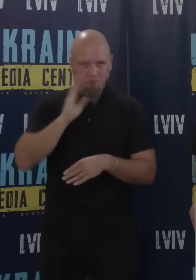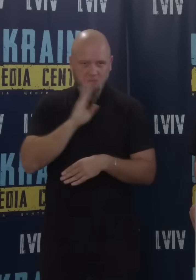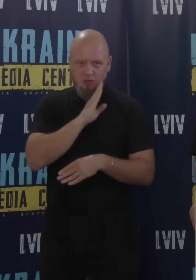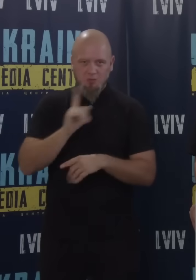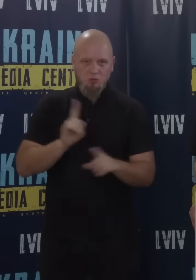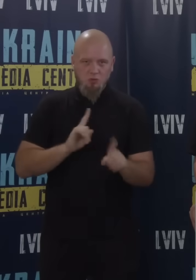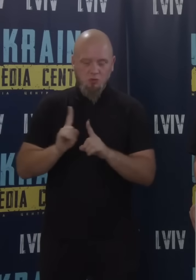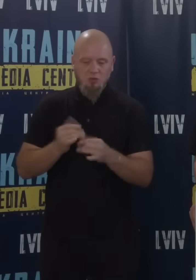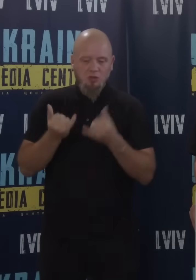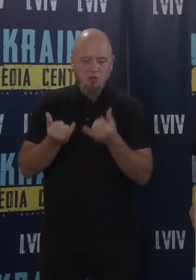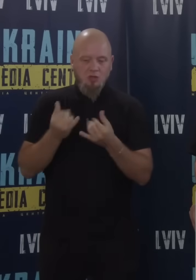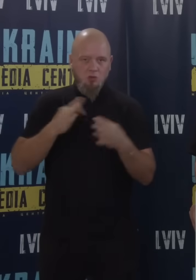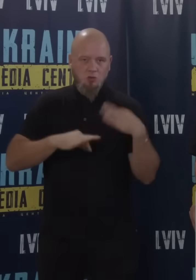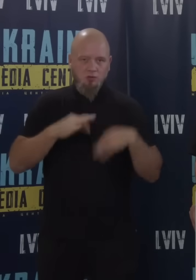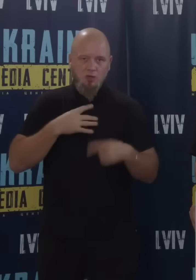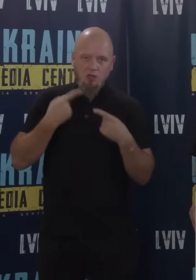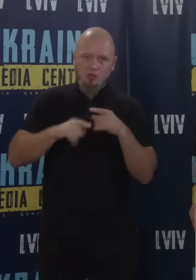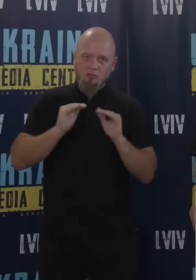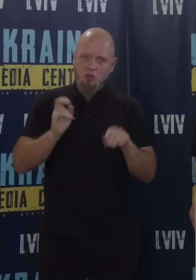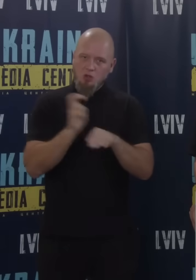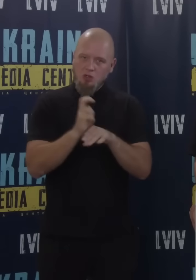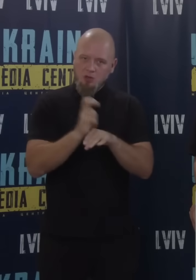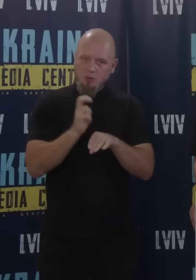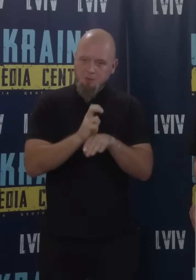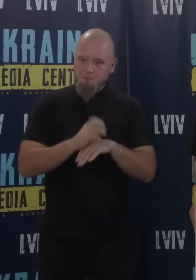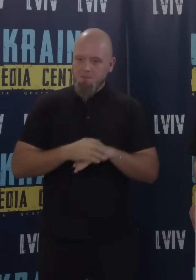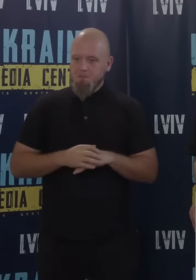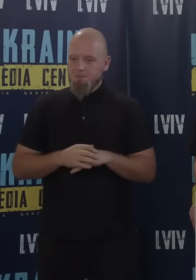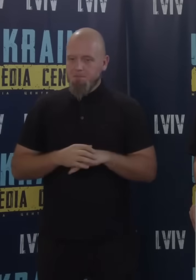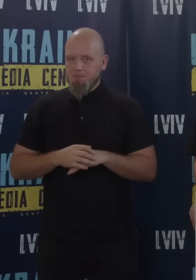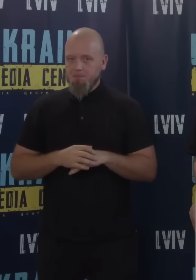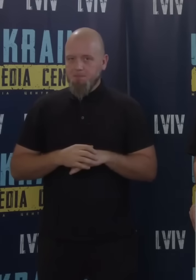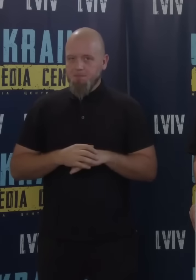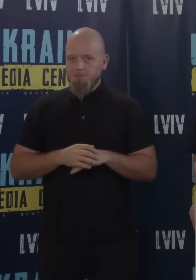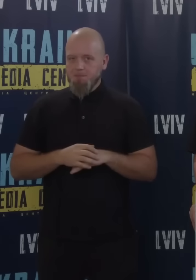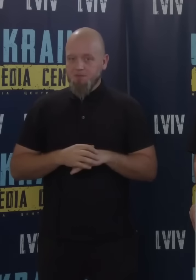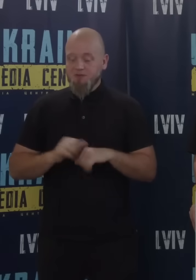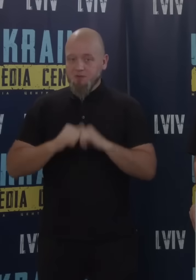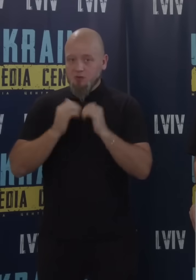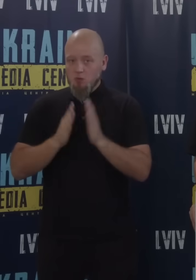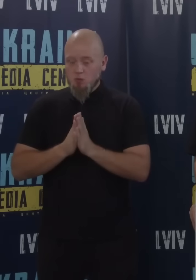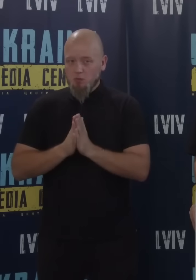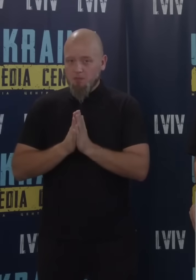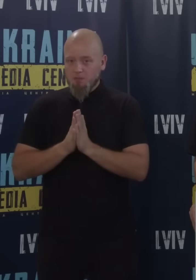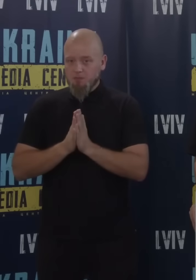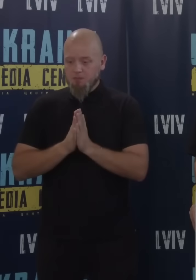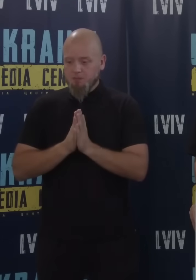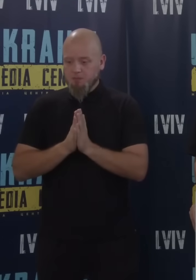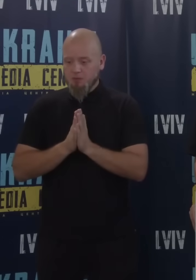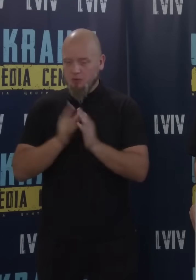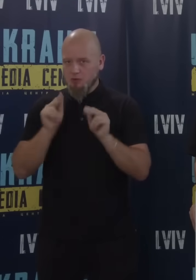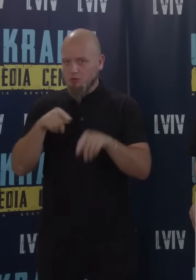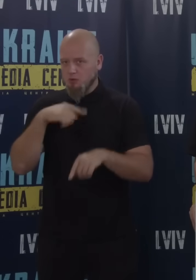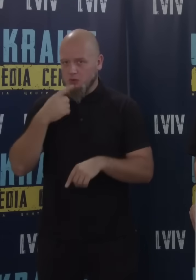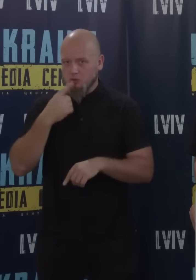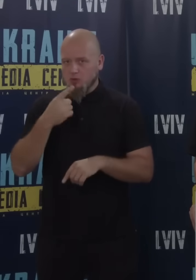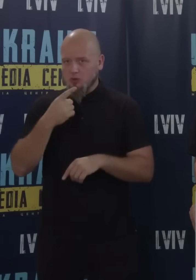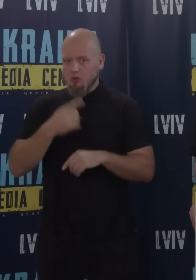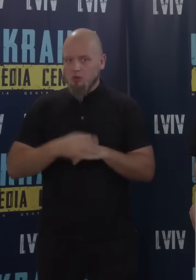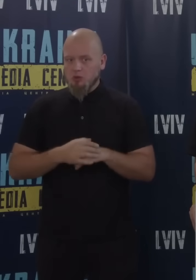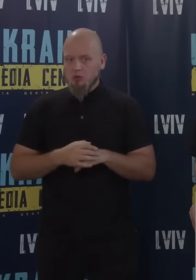батькам, щоб наразі користуватися іншими садочками. В цілому, ну, чесно